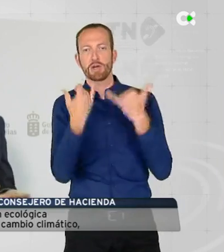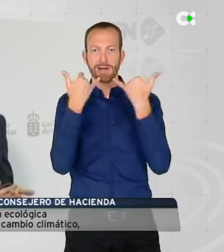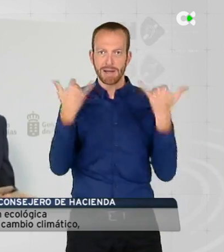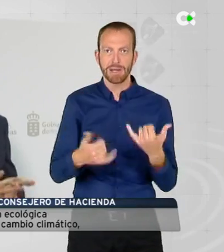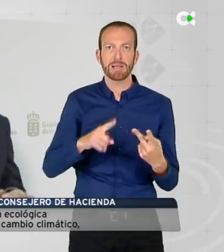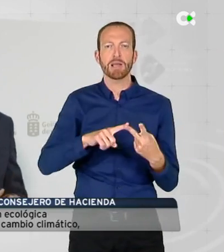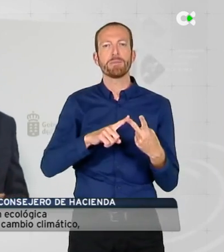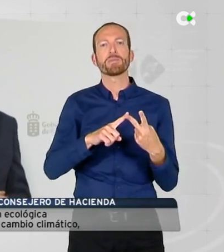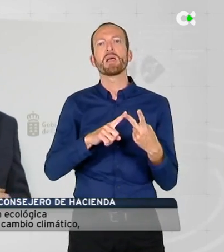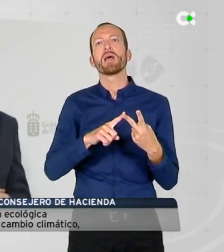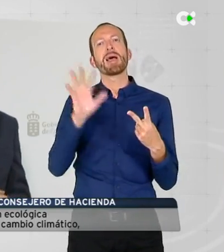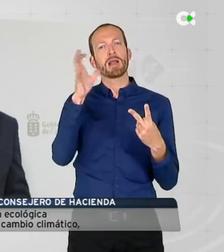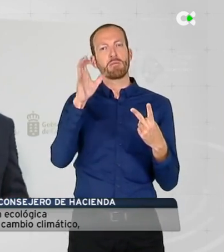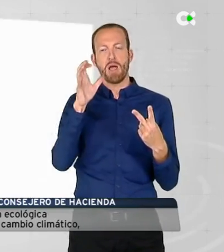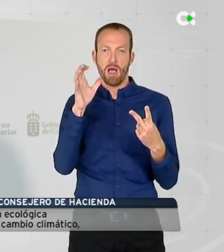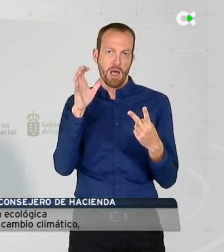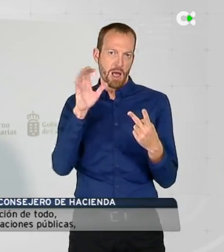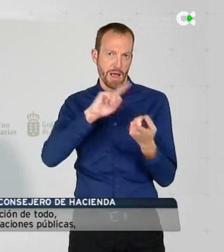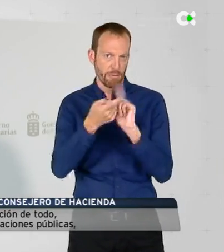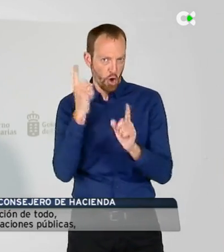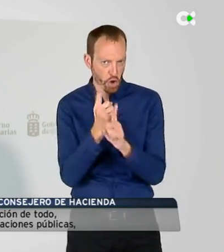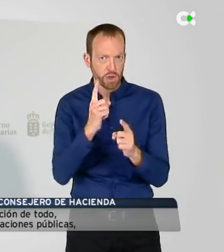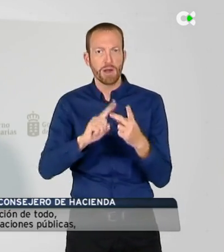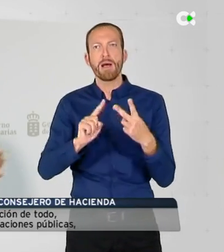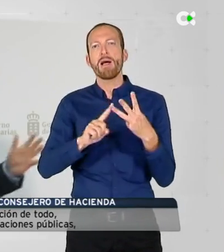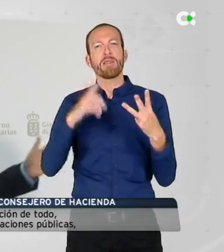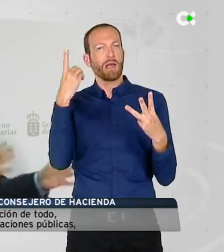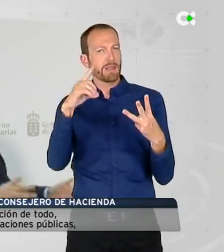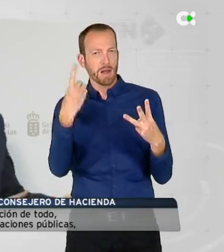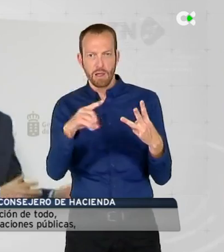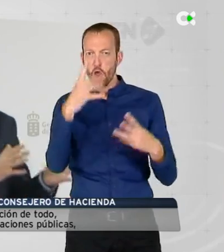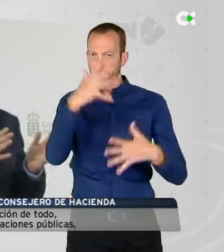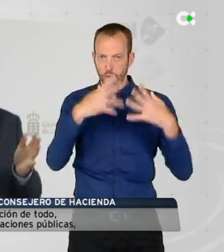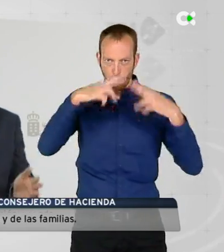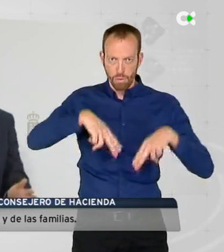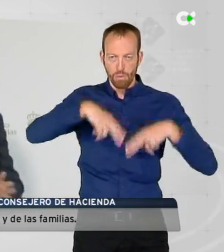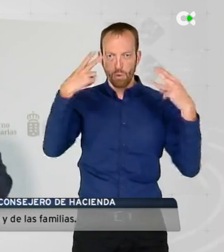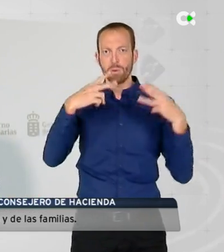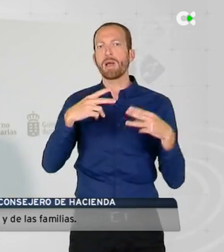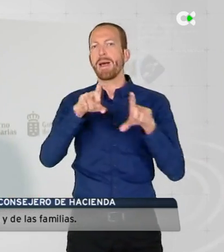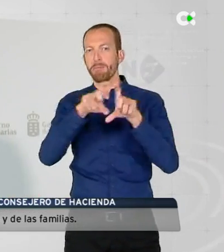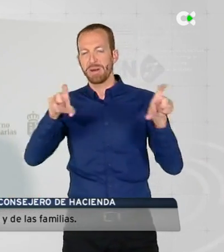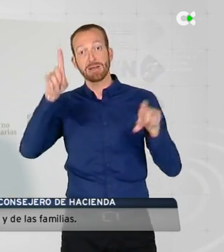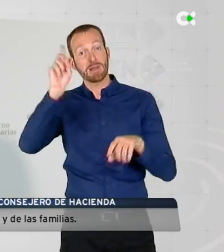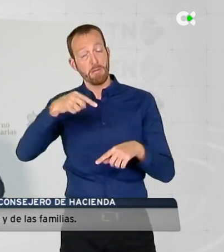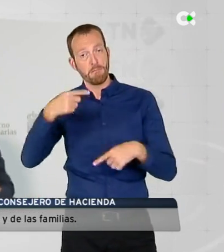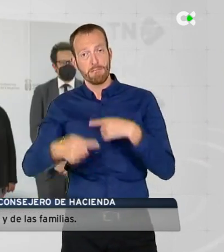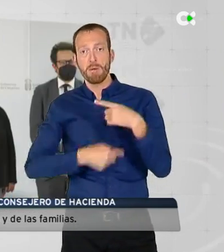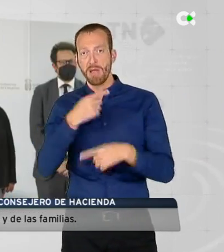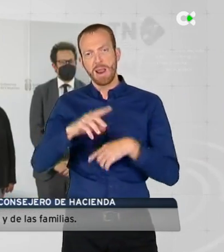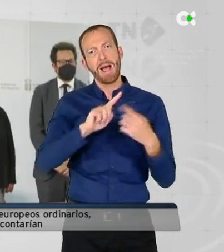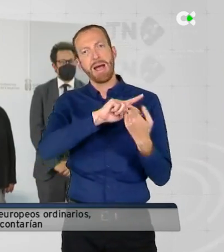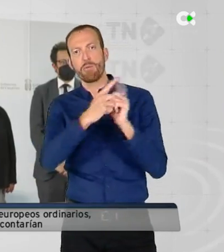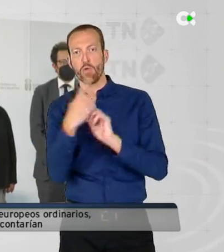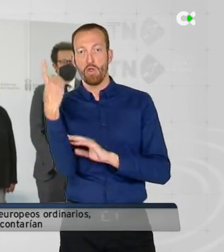transición ecológica, lucha contra el cambio climático, la digitalización de todo, de las administraciones públicas, de las empresas y de las familias.